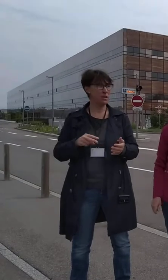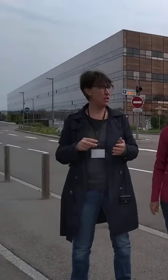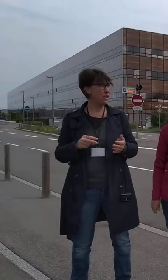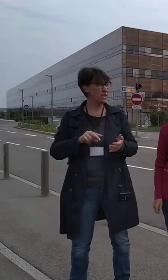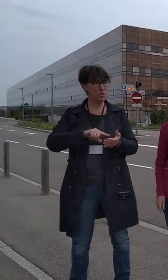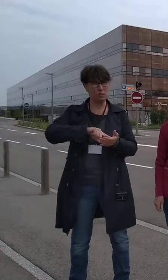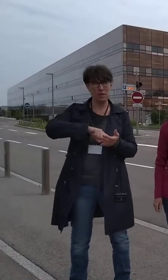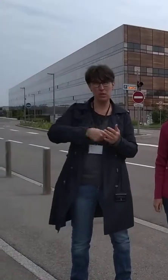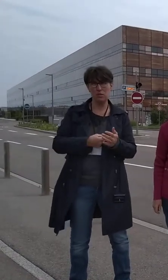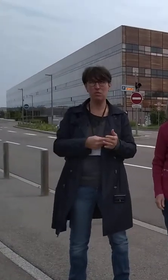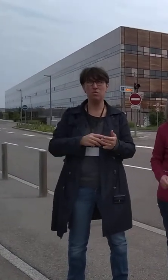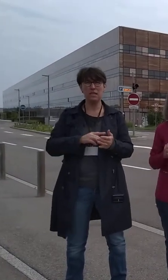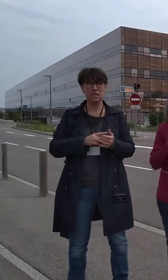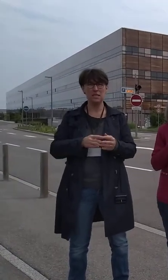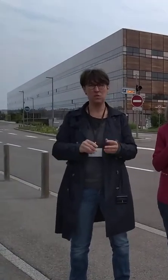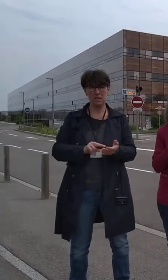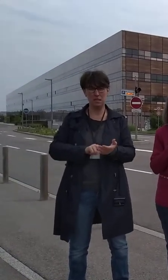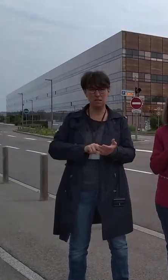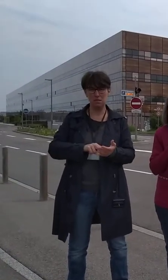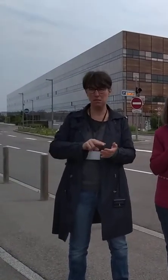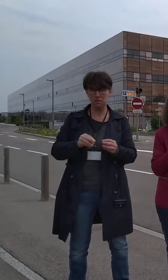lèvent, tous les soignants.